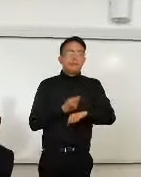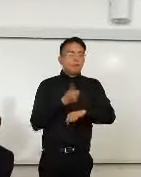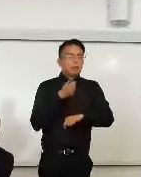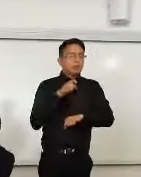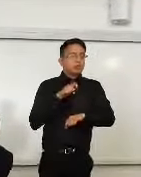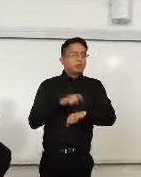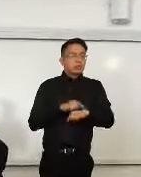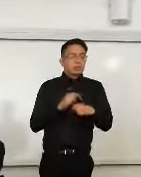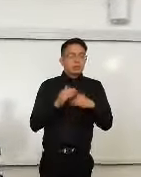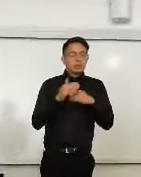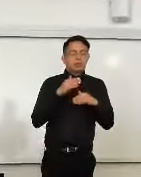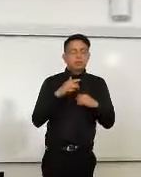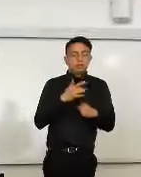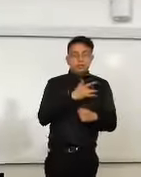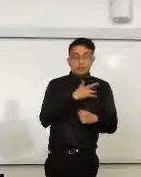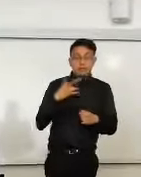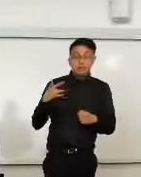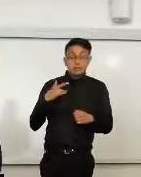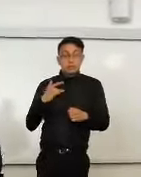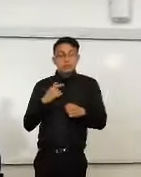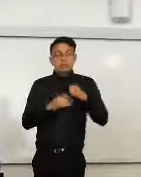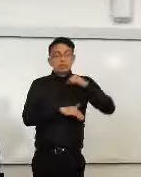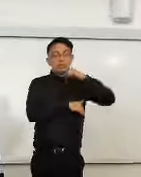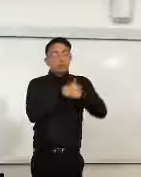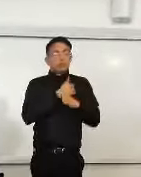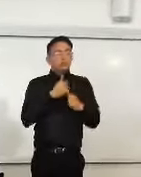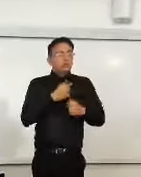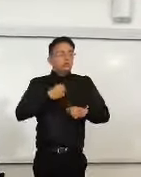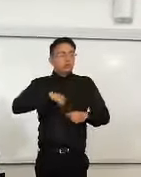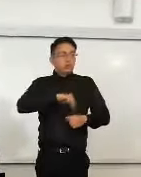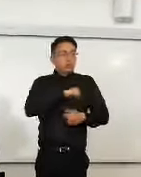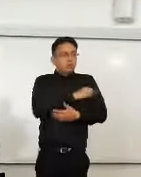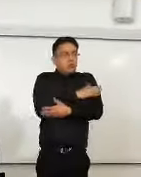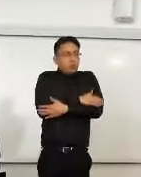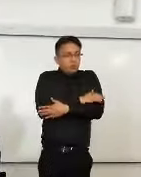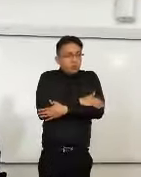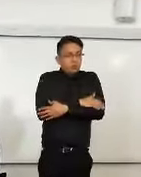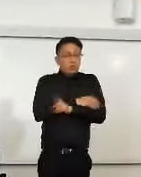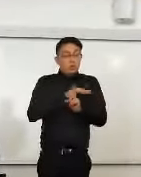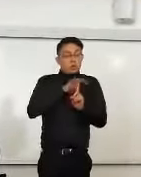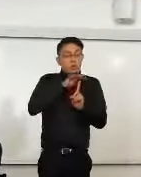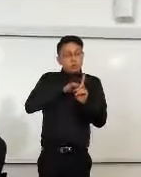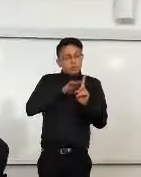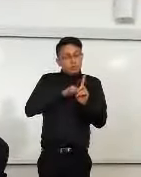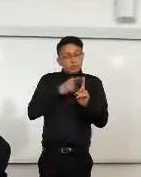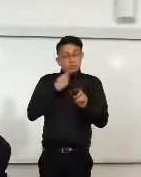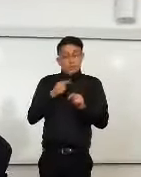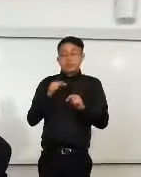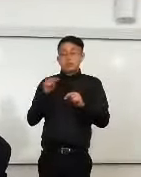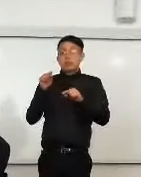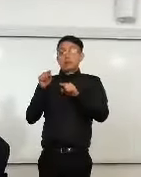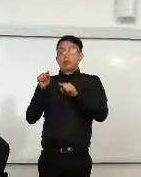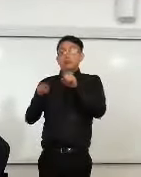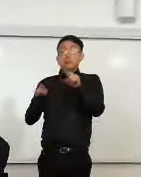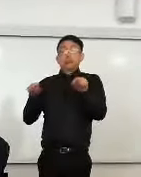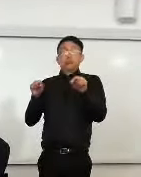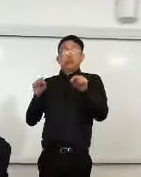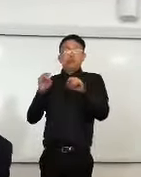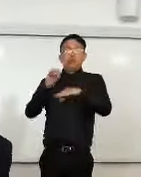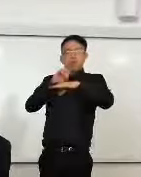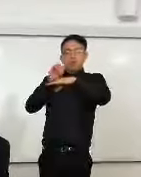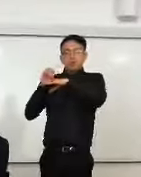como ministerios estamos acatando, o sea, muy juiciosos, 4 meses, las mismas organizaciones y las mismas personas y